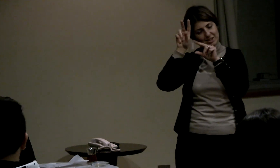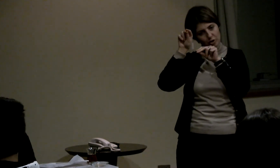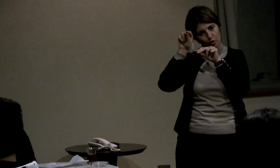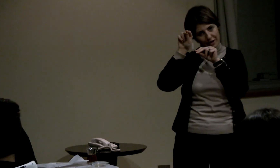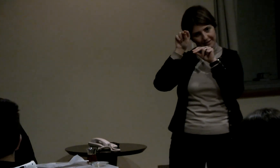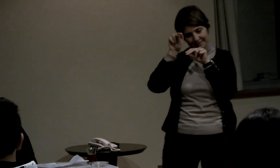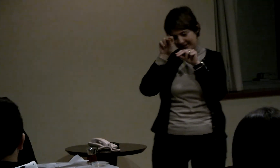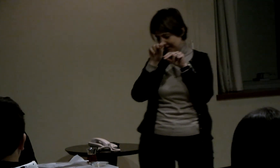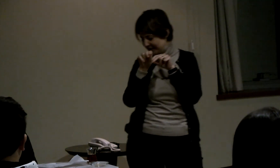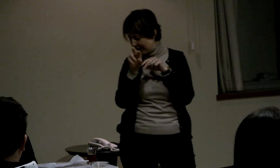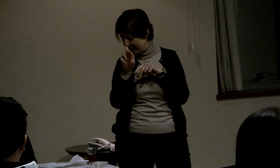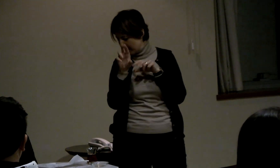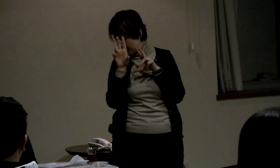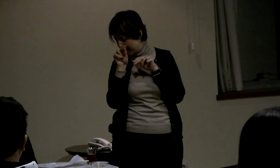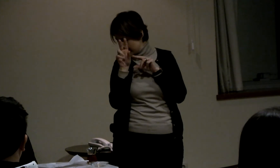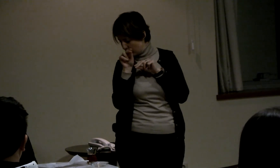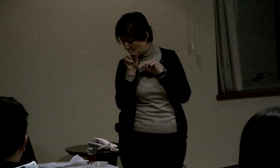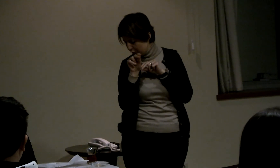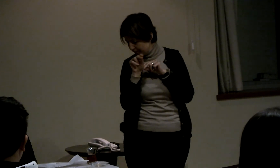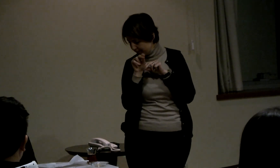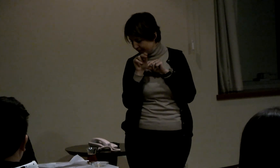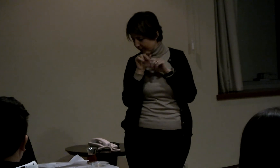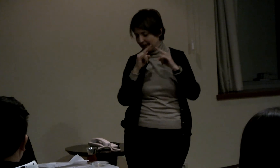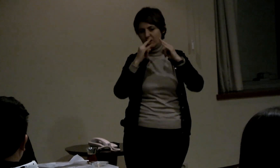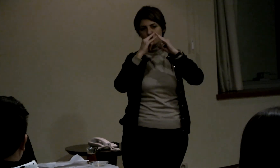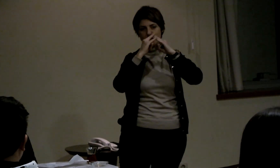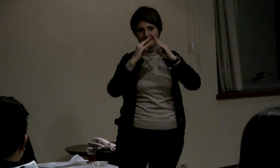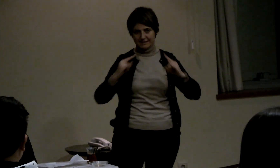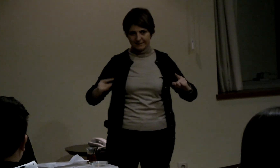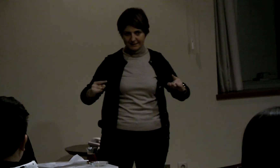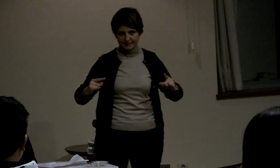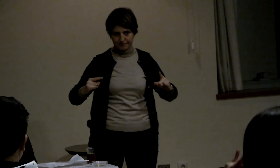Sadece konakladık. Aynen. Pansiyon. Çadır.